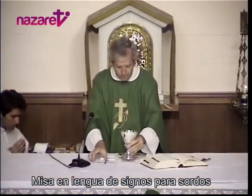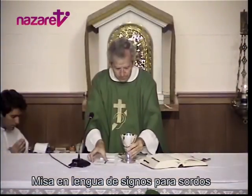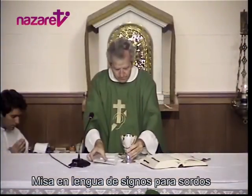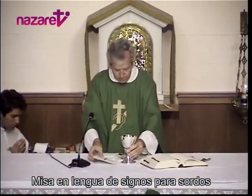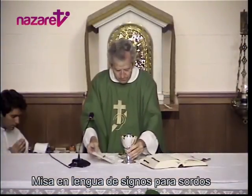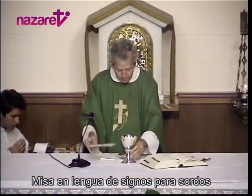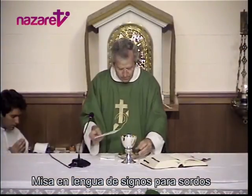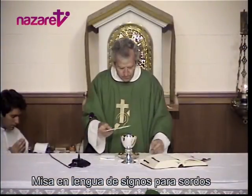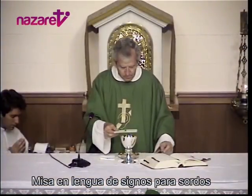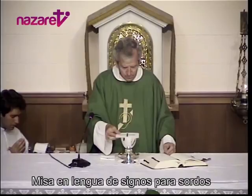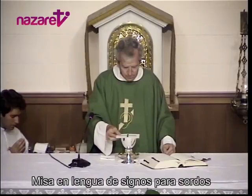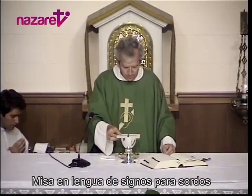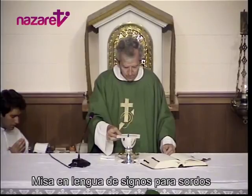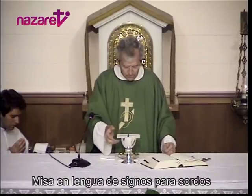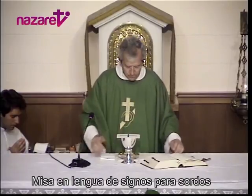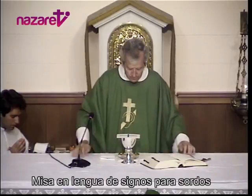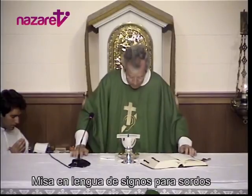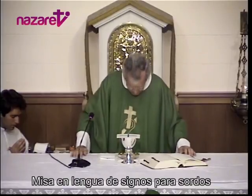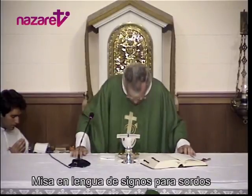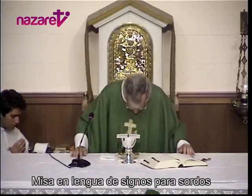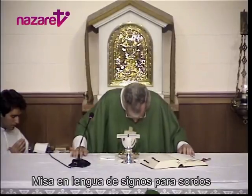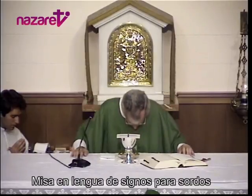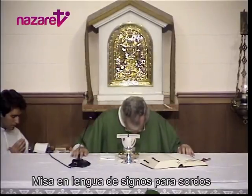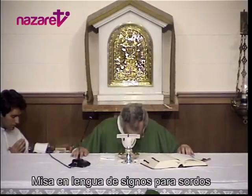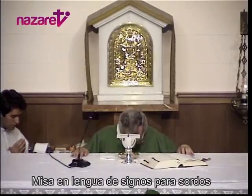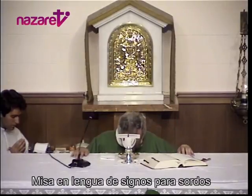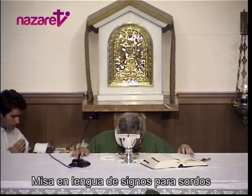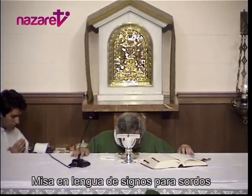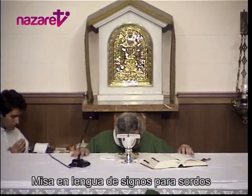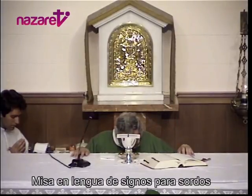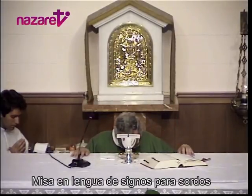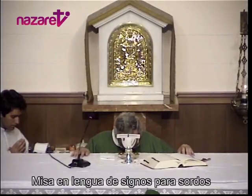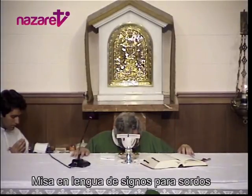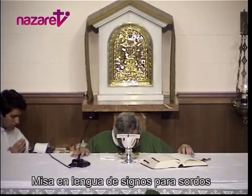Thank you.